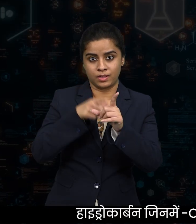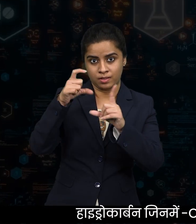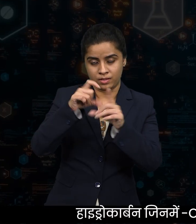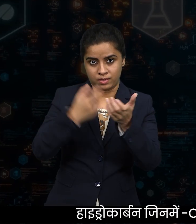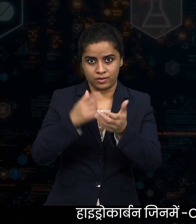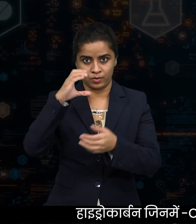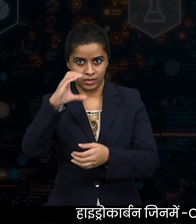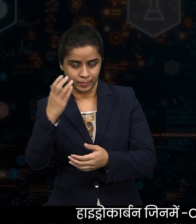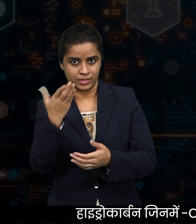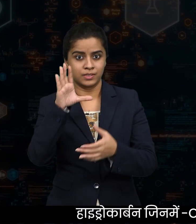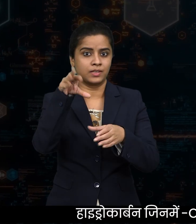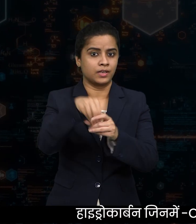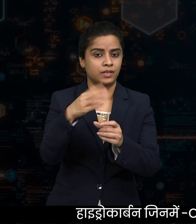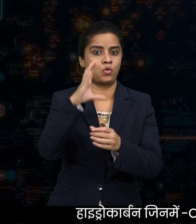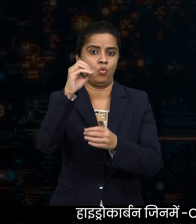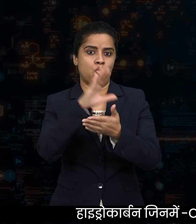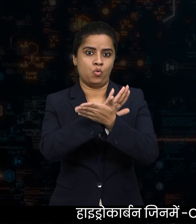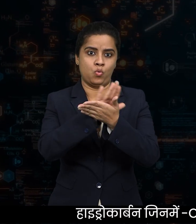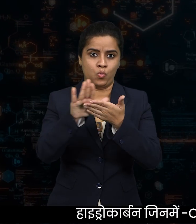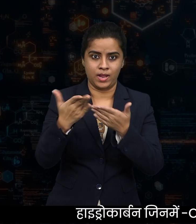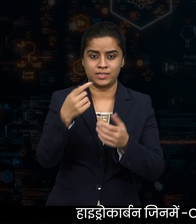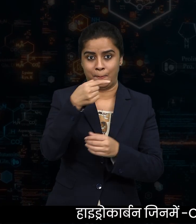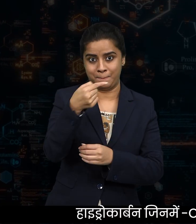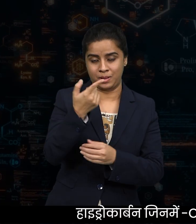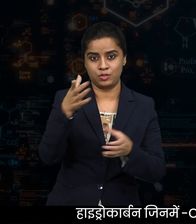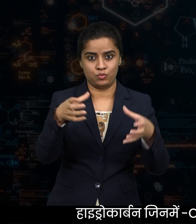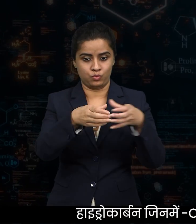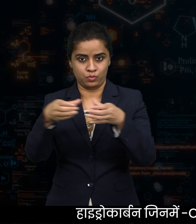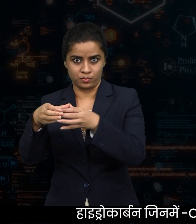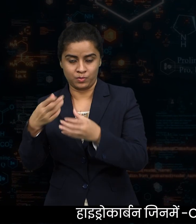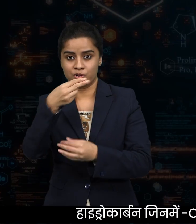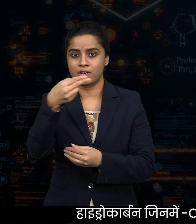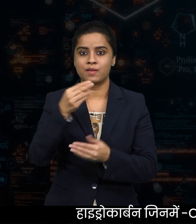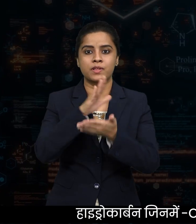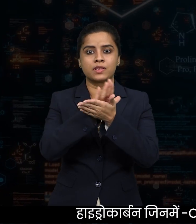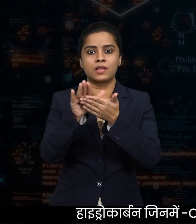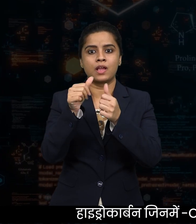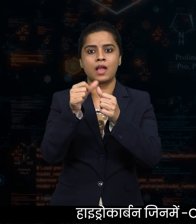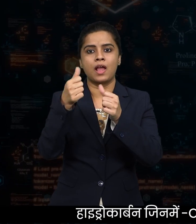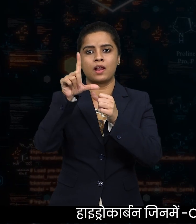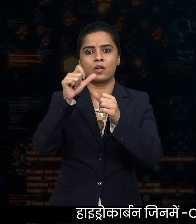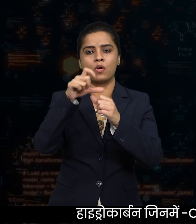हाइड्रोकार्बन जिनमें OH समूह होता है अल्कोहल कहलाते हैं।